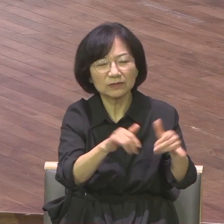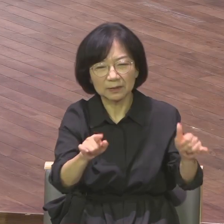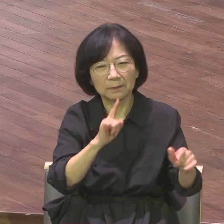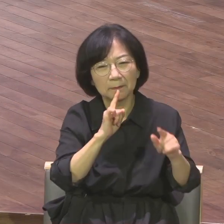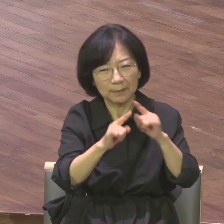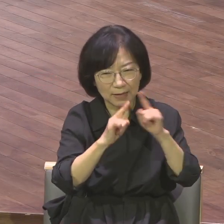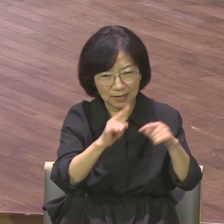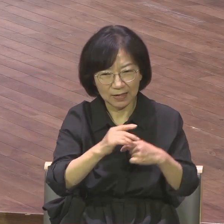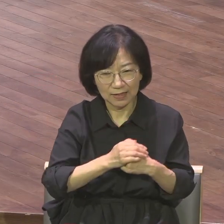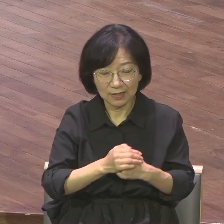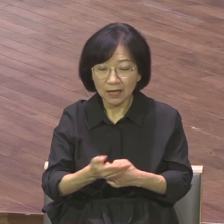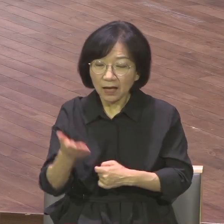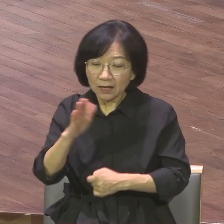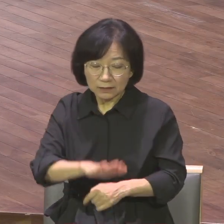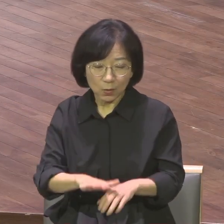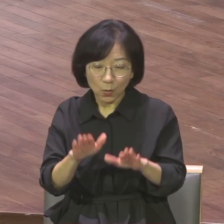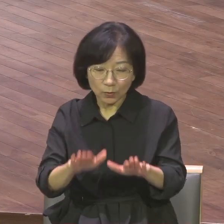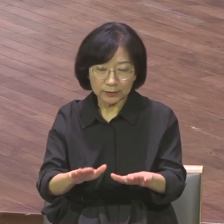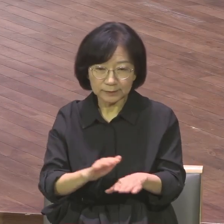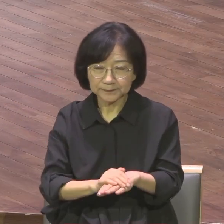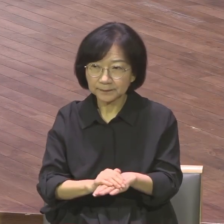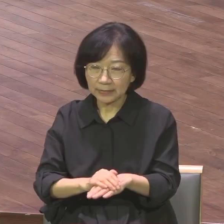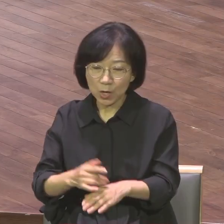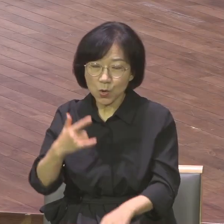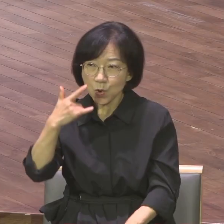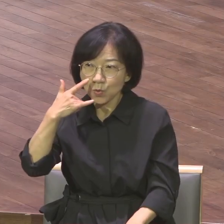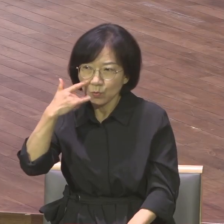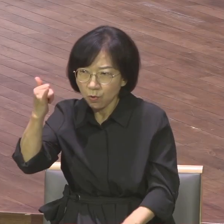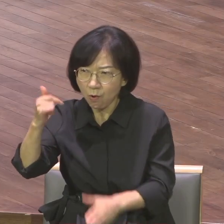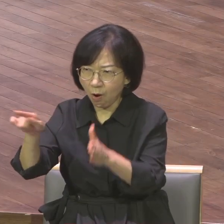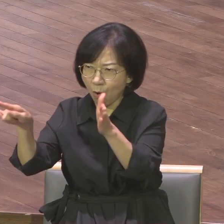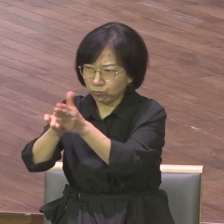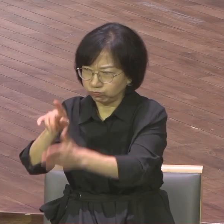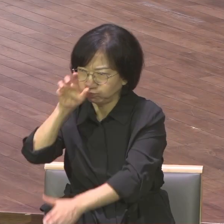부모가 믿는 하나님을 자녀가 올바로 믿지 못하는